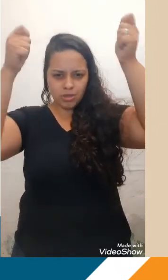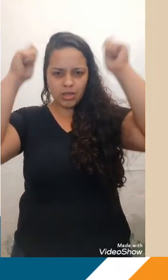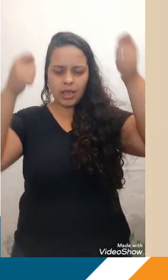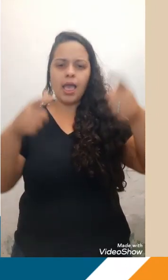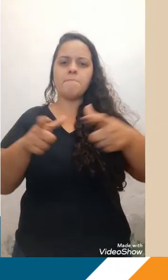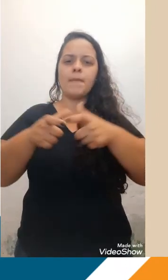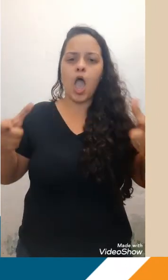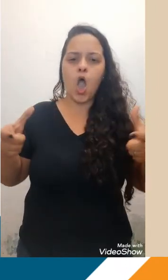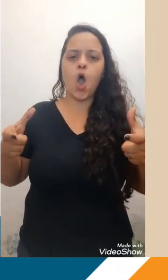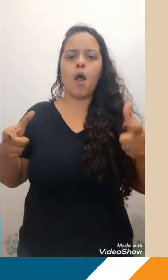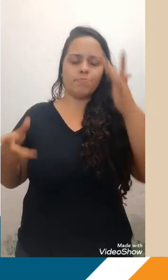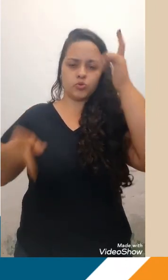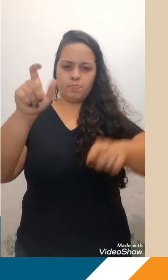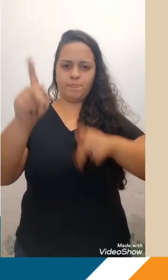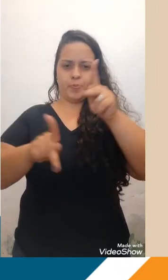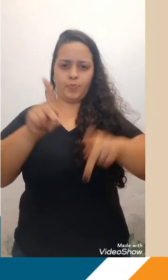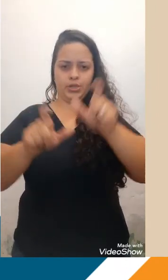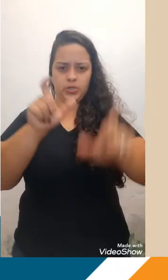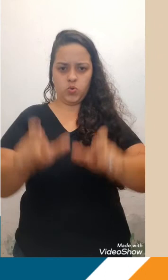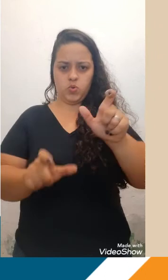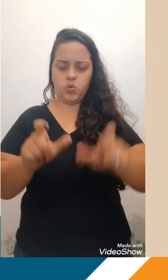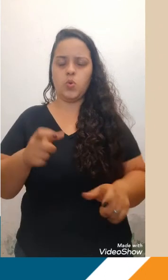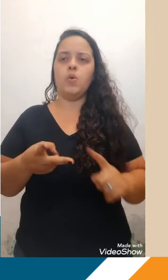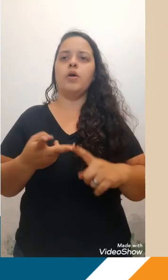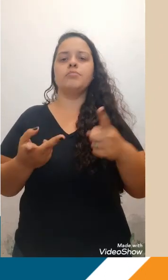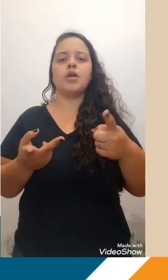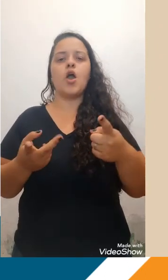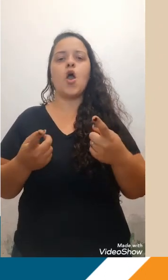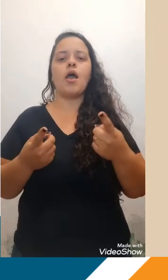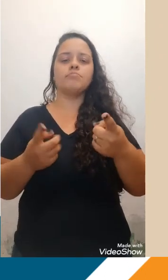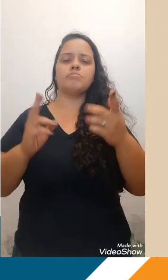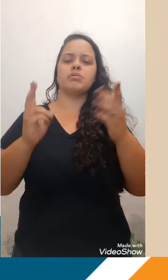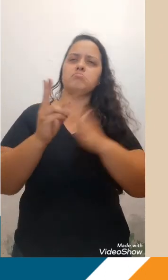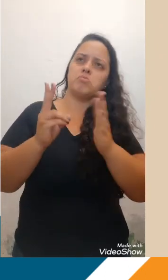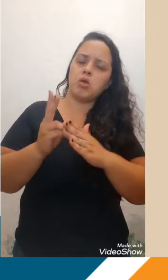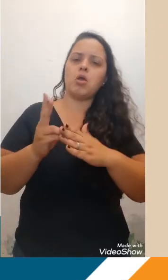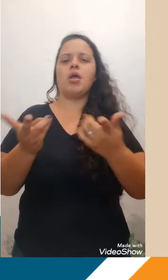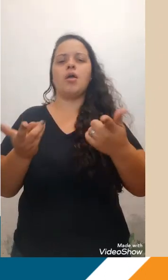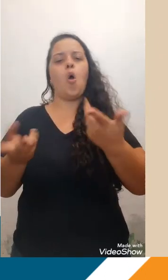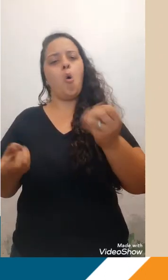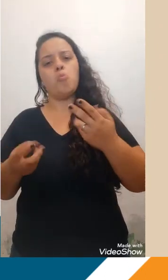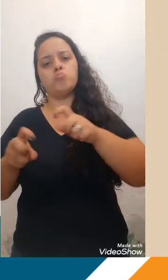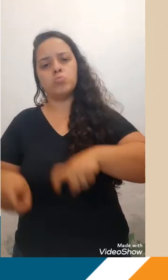reivindicações da maior parte da população, compostas por descendentes de nativos e camponeses